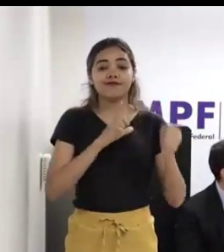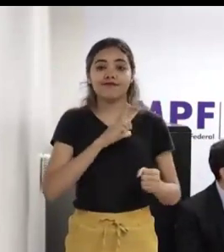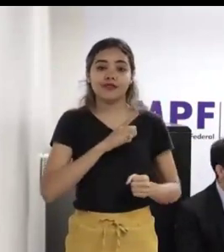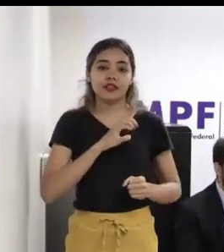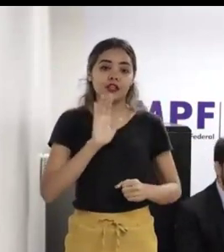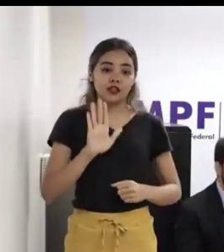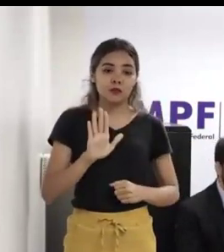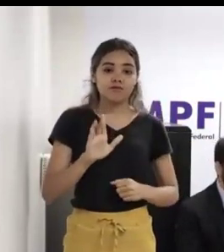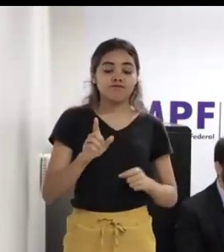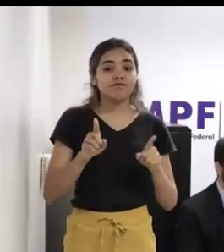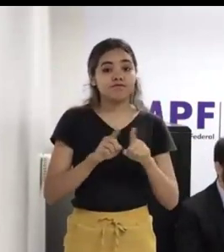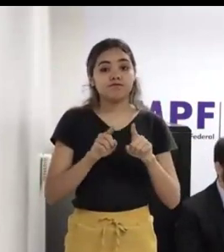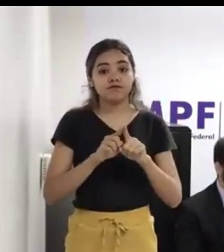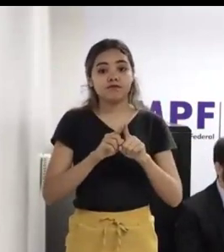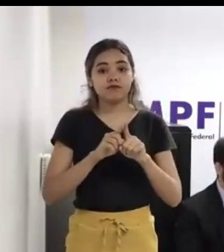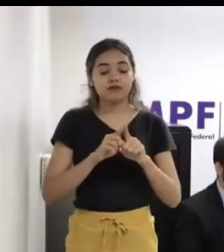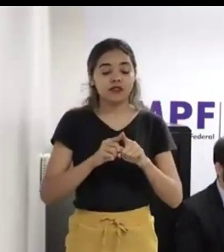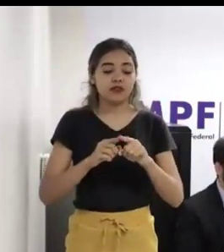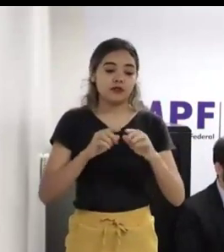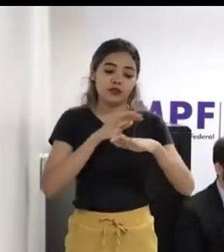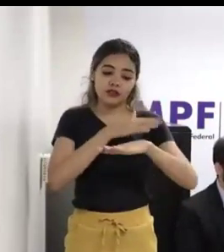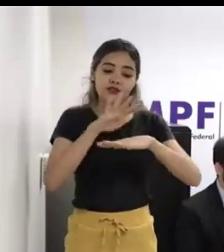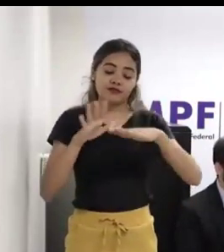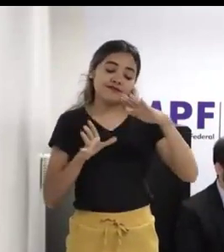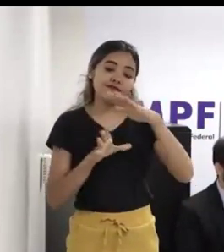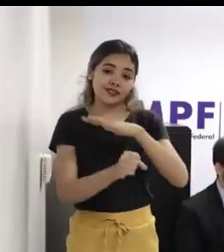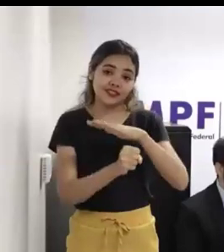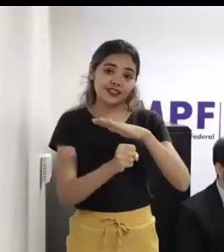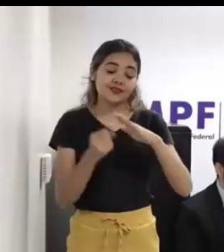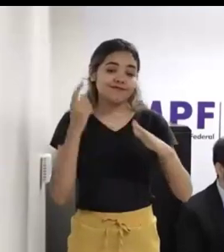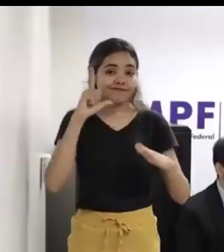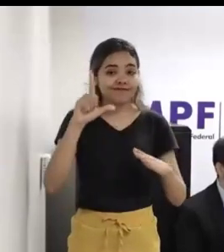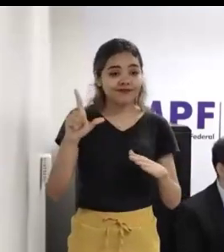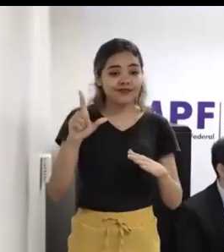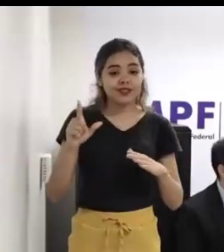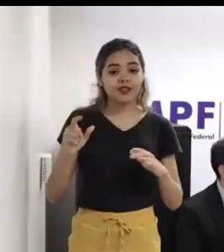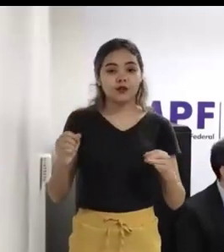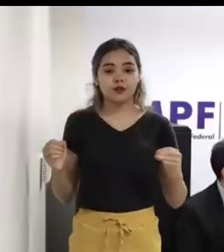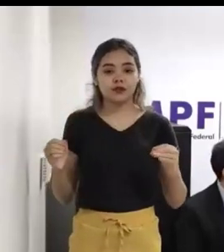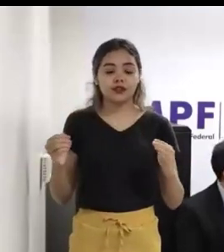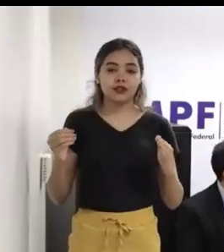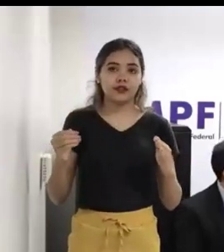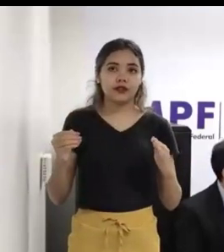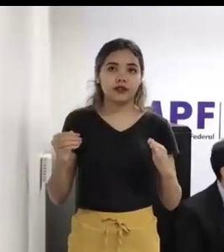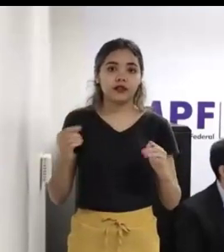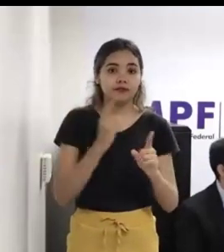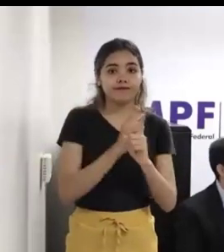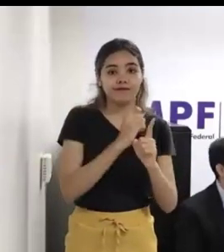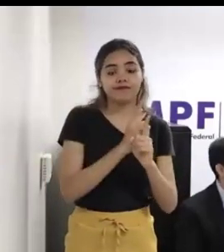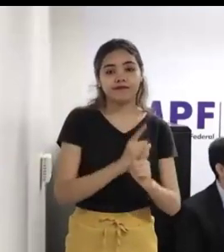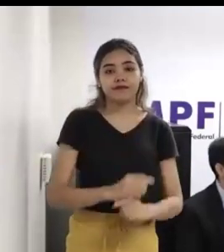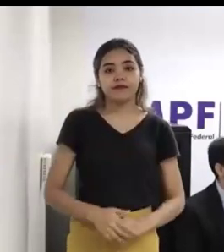é é uma é uma grande realidade que temos visto aí na prática né com acrescente desses crimes Além do mais a